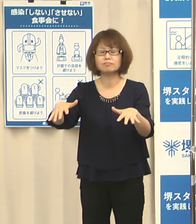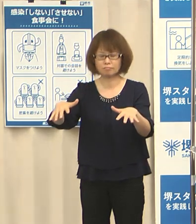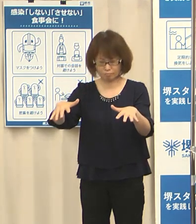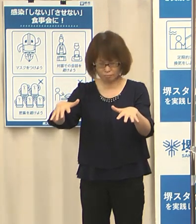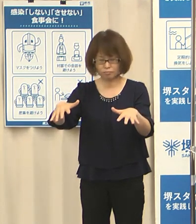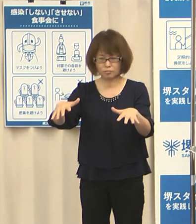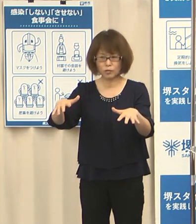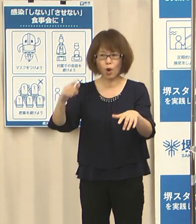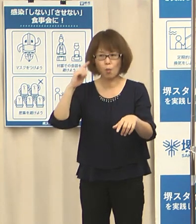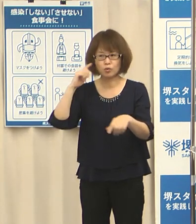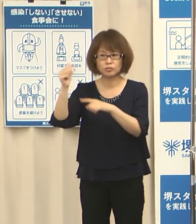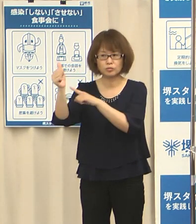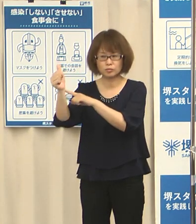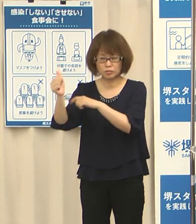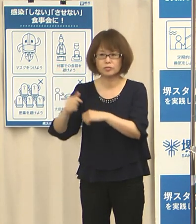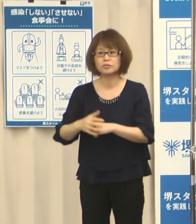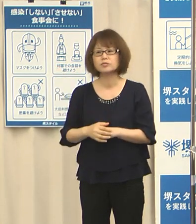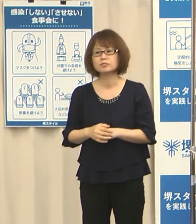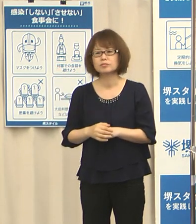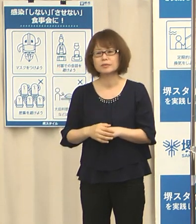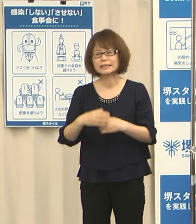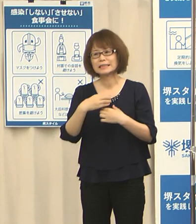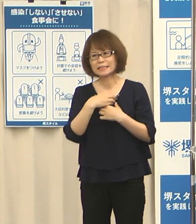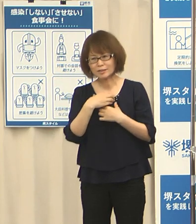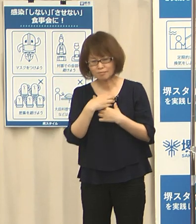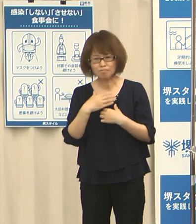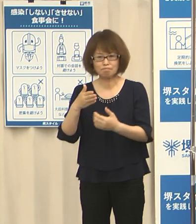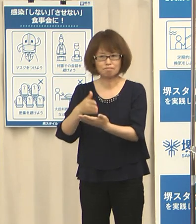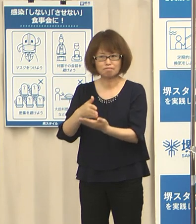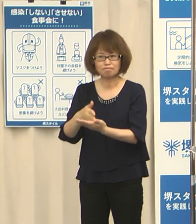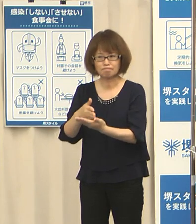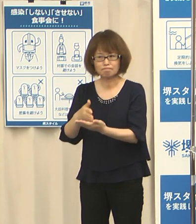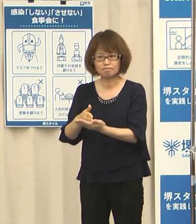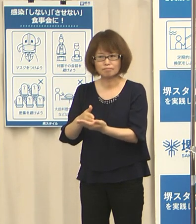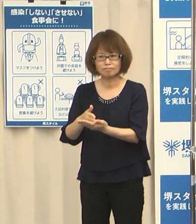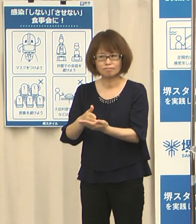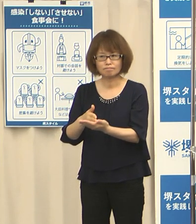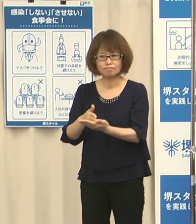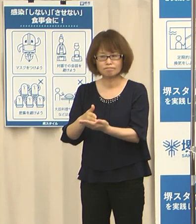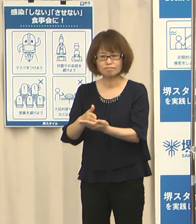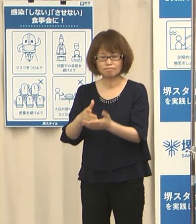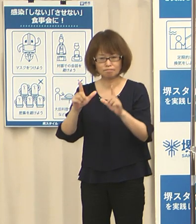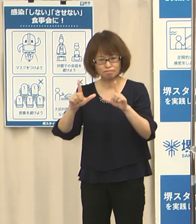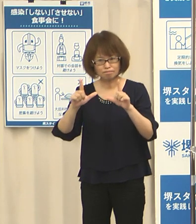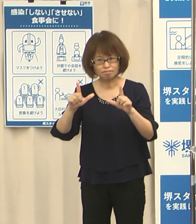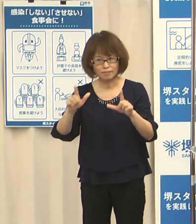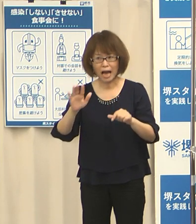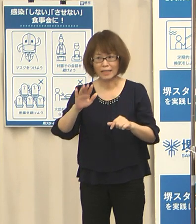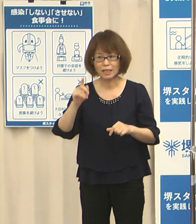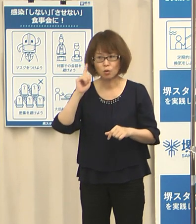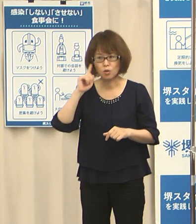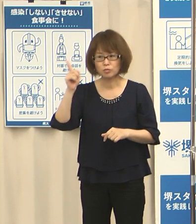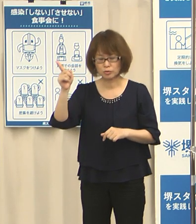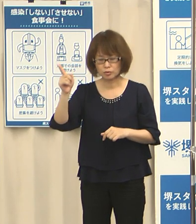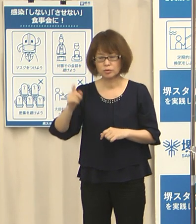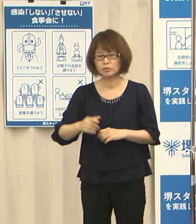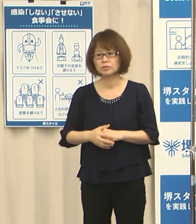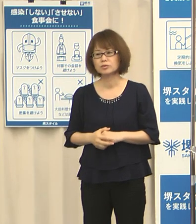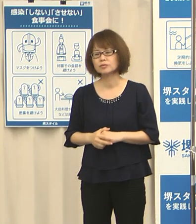きたですとか、まあ、かなり危機感の強いメッセージが最近になって発信されているように思うんですけれ